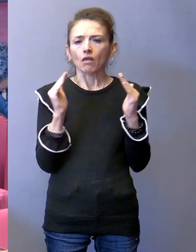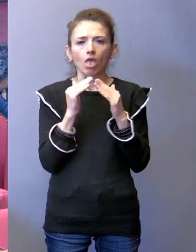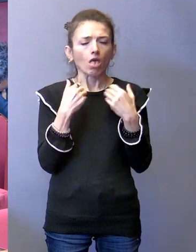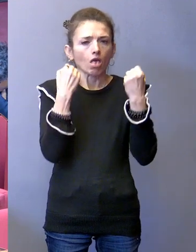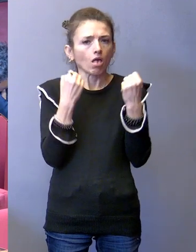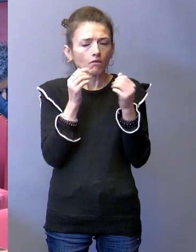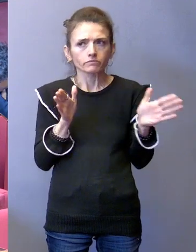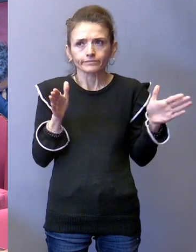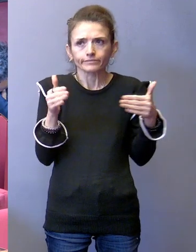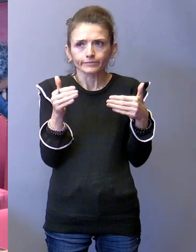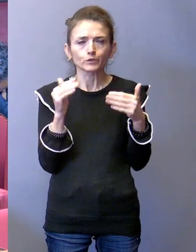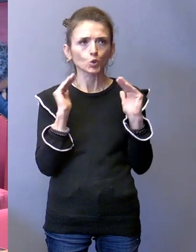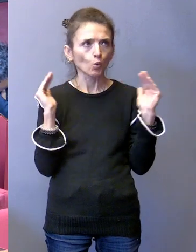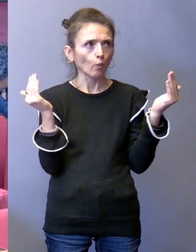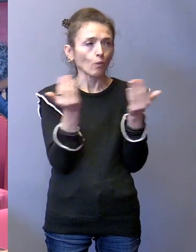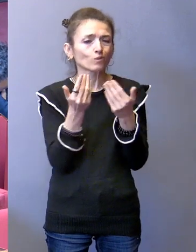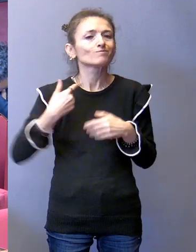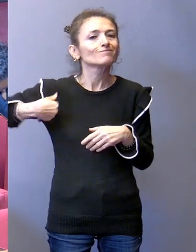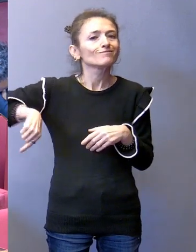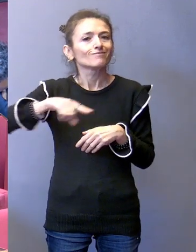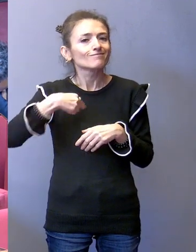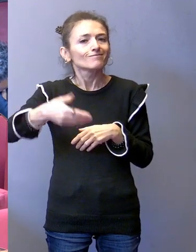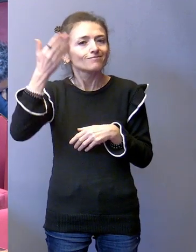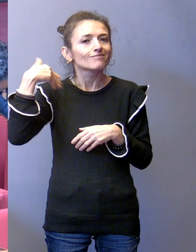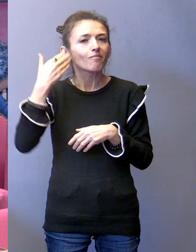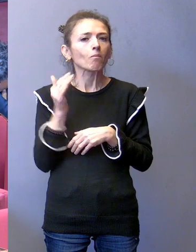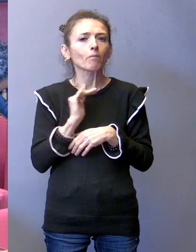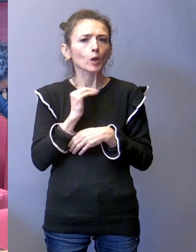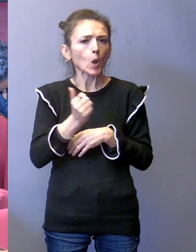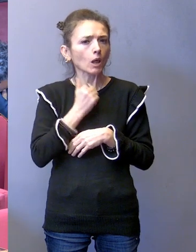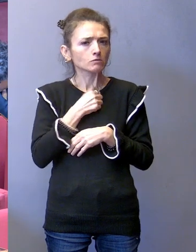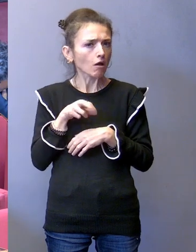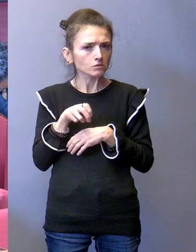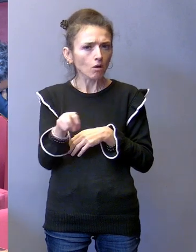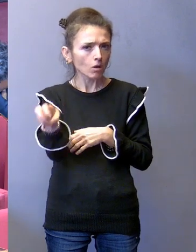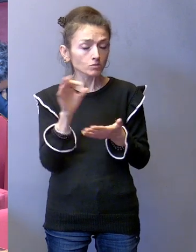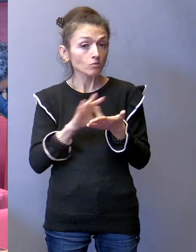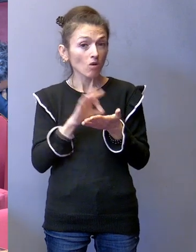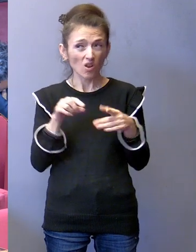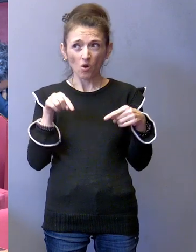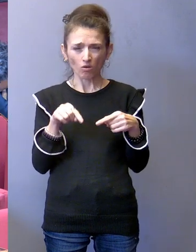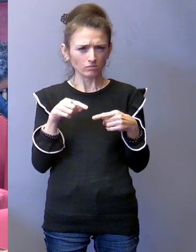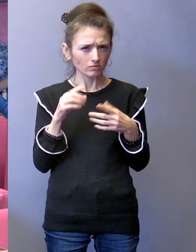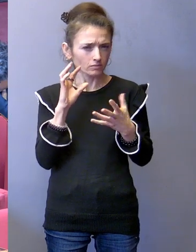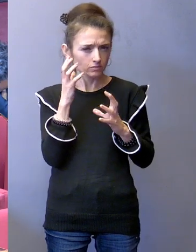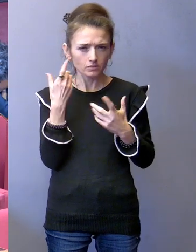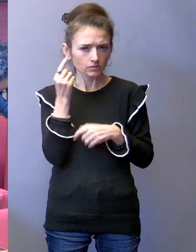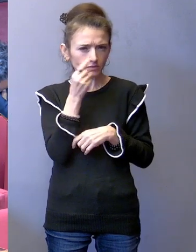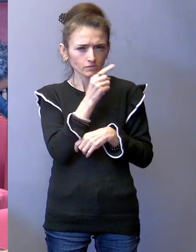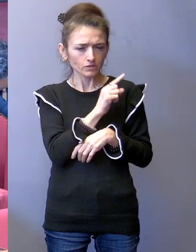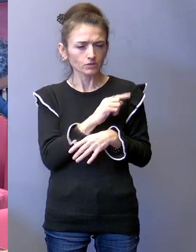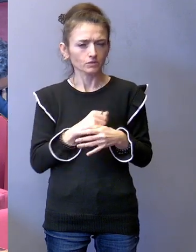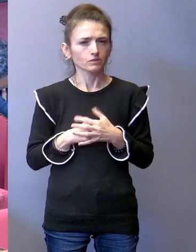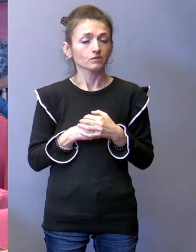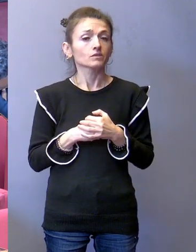molte volte noi da piccoli andavamo da soli a scuola cosa che oggi è molto complicata e difficile da fare